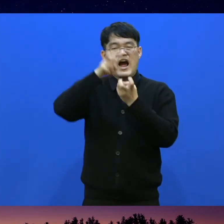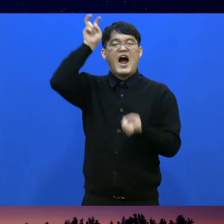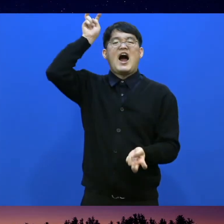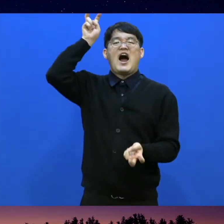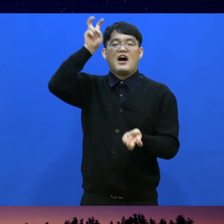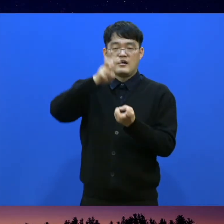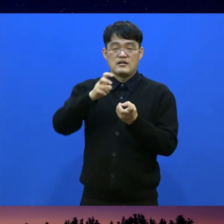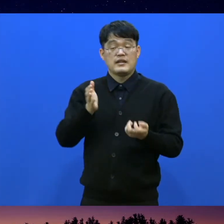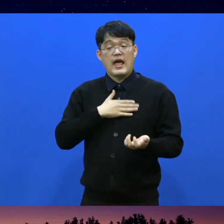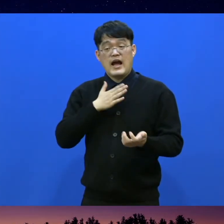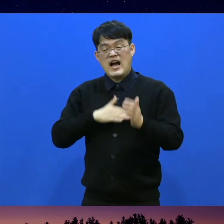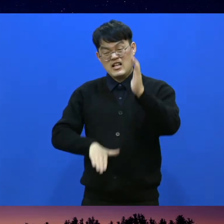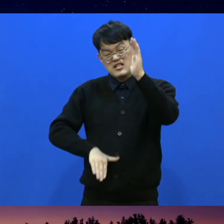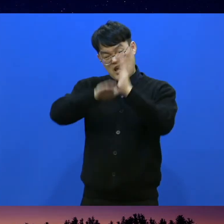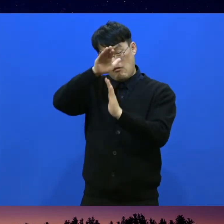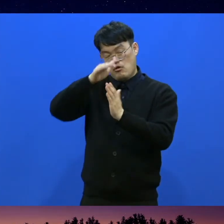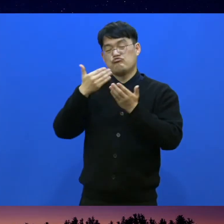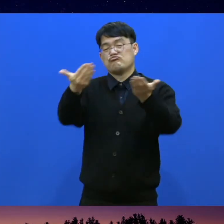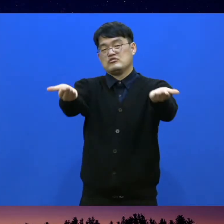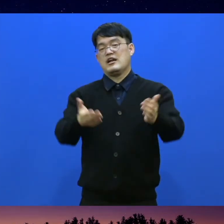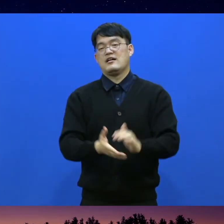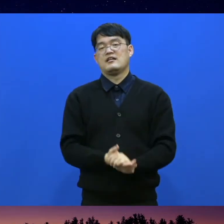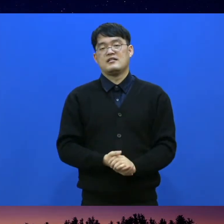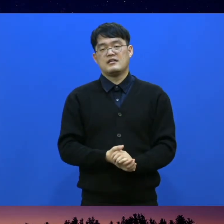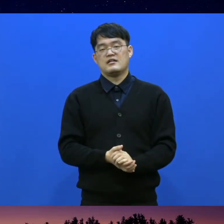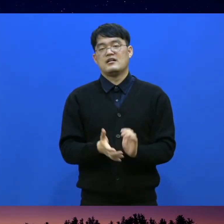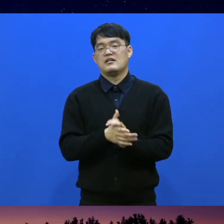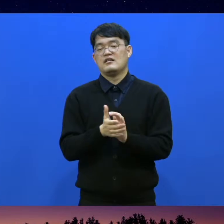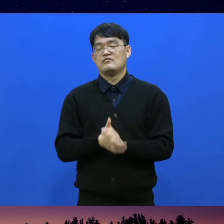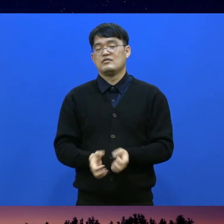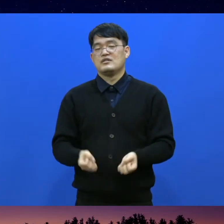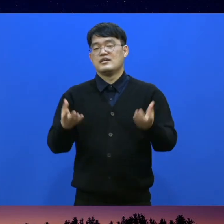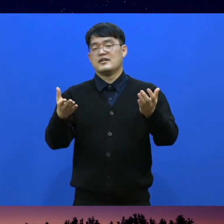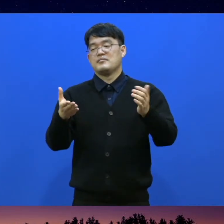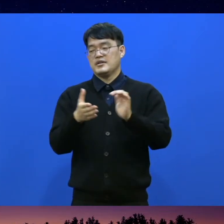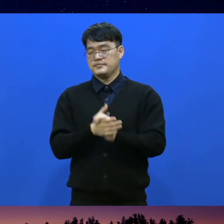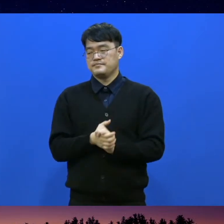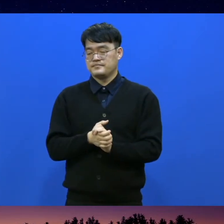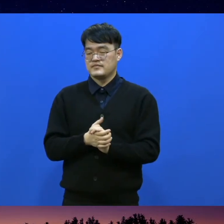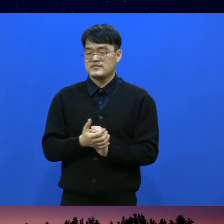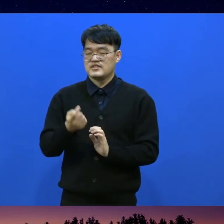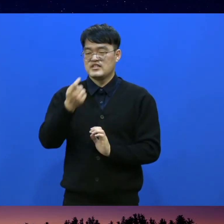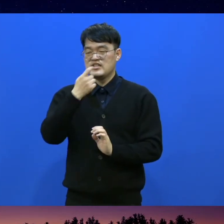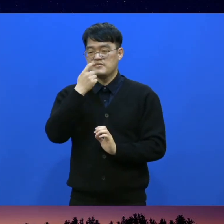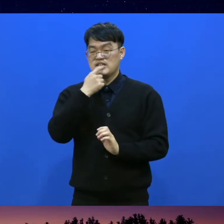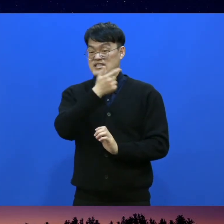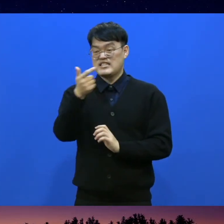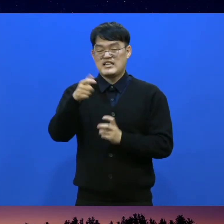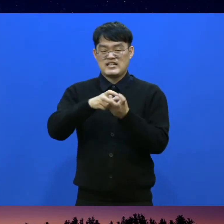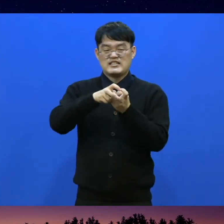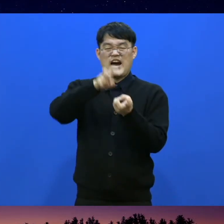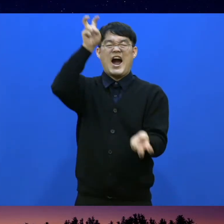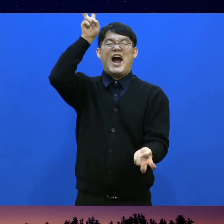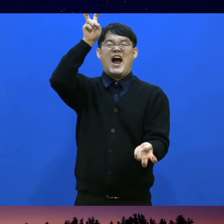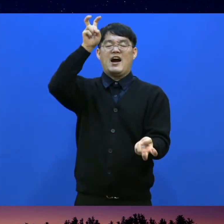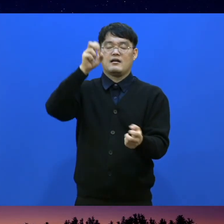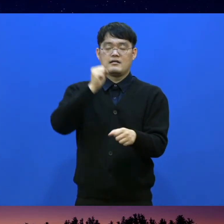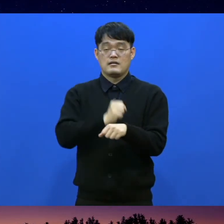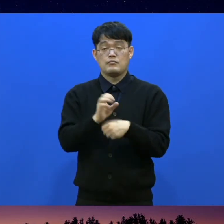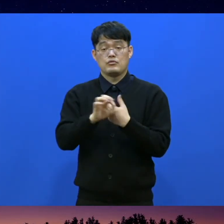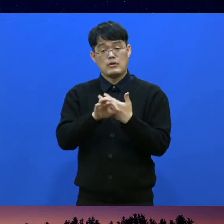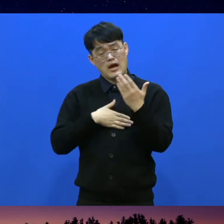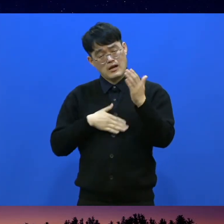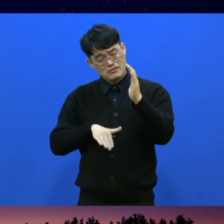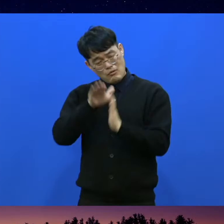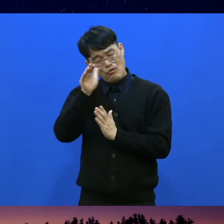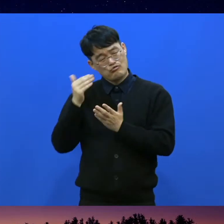내가 채우리라 했어. 할렐루야. 입을 늘 크게 열라는 거야.